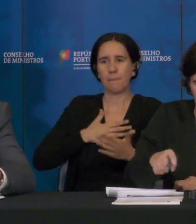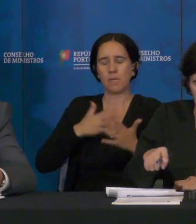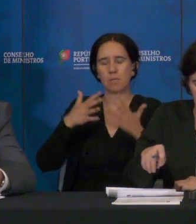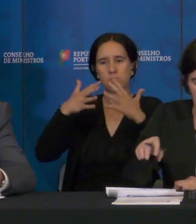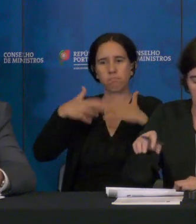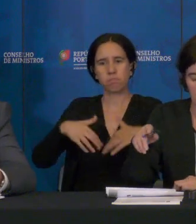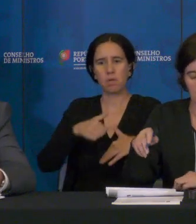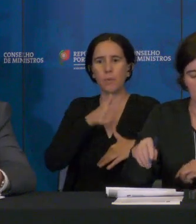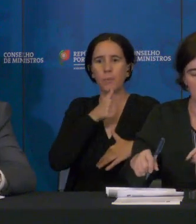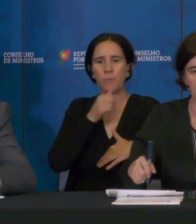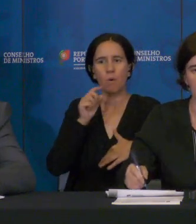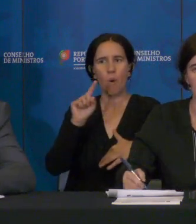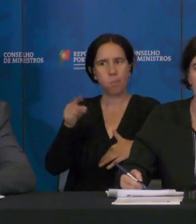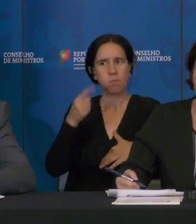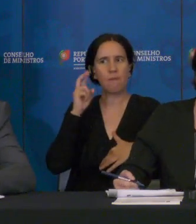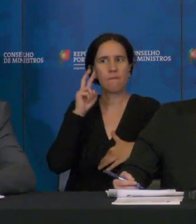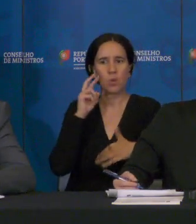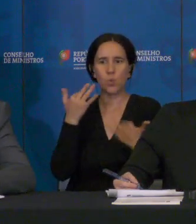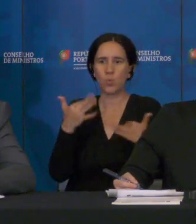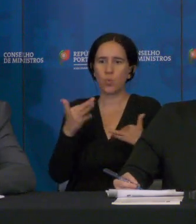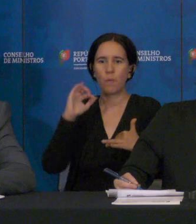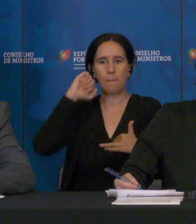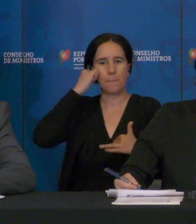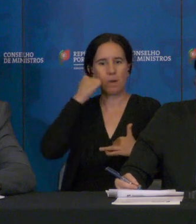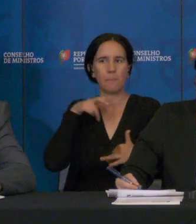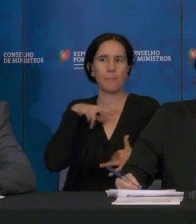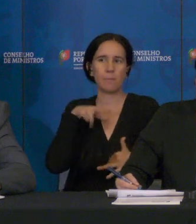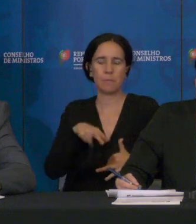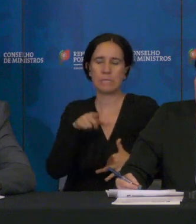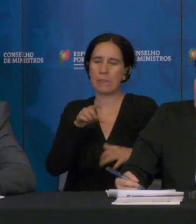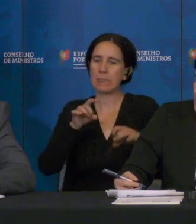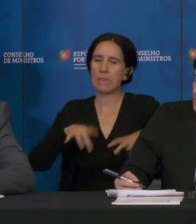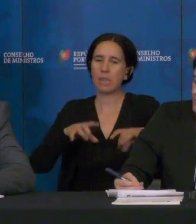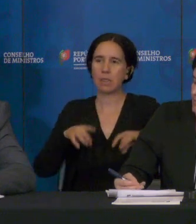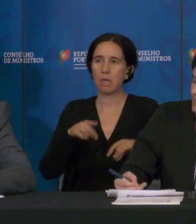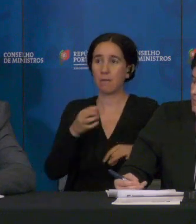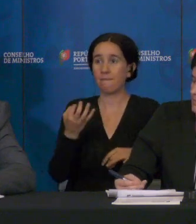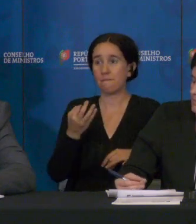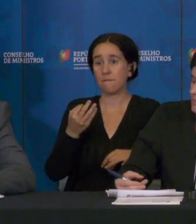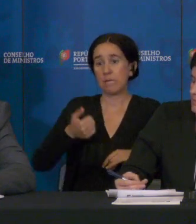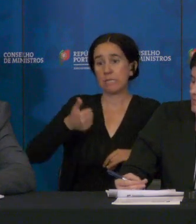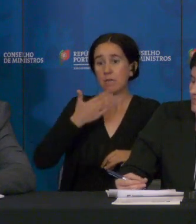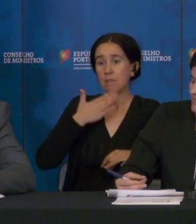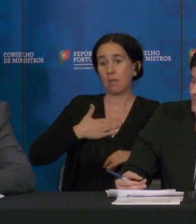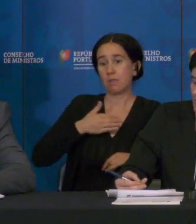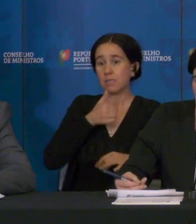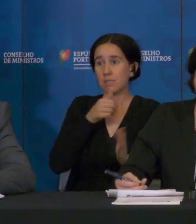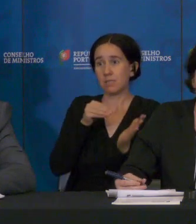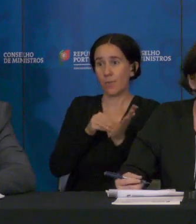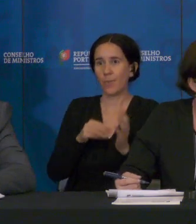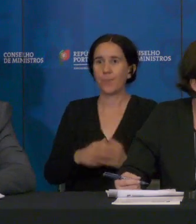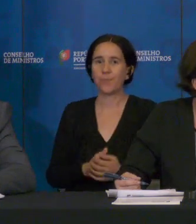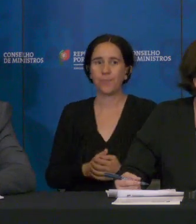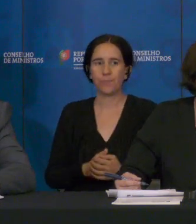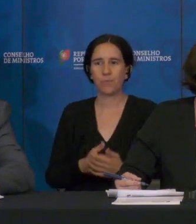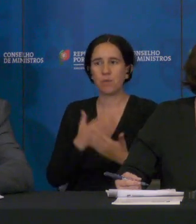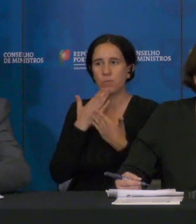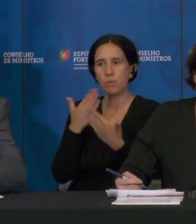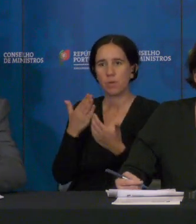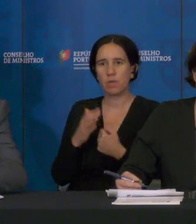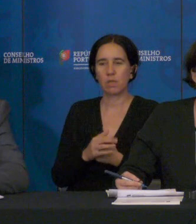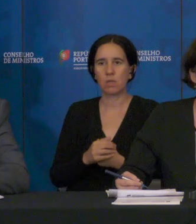e à perda de um valor grande para o nosso país. E é isso exclusivamente que determina esta decisão. Muito obrigada.